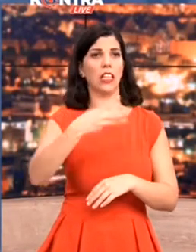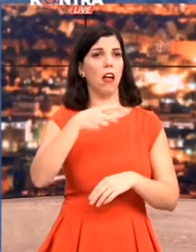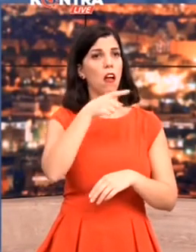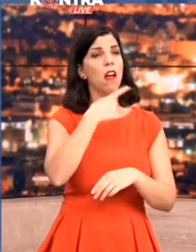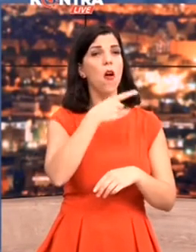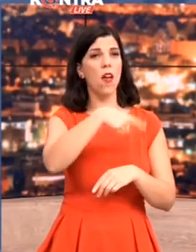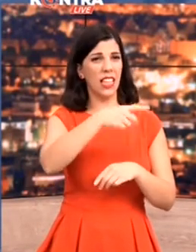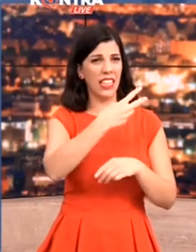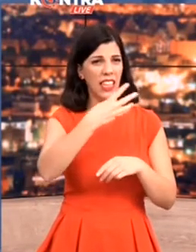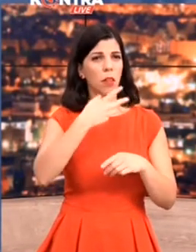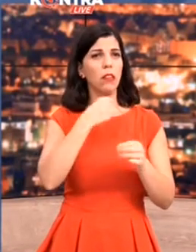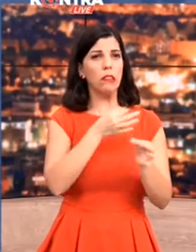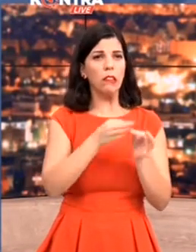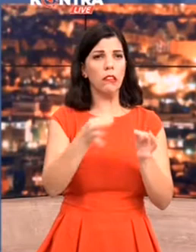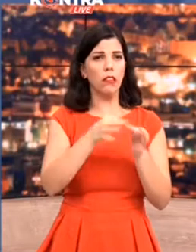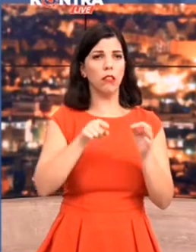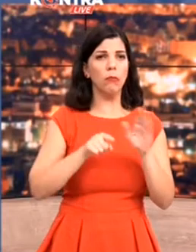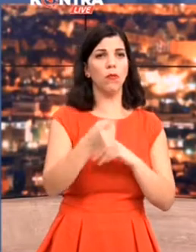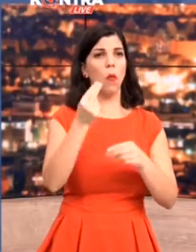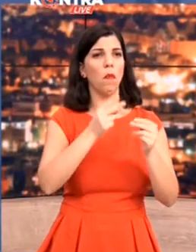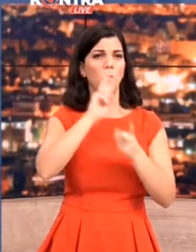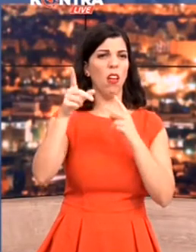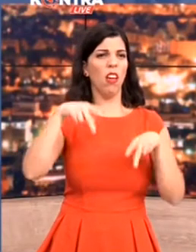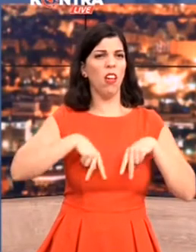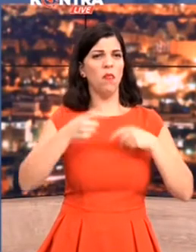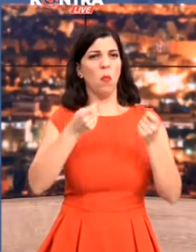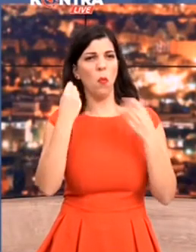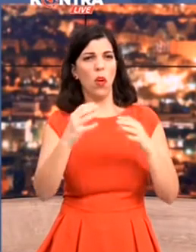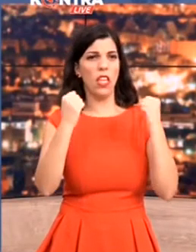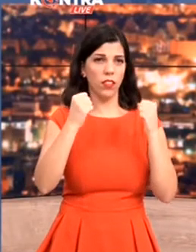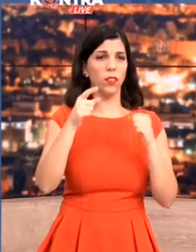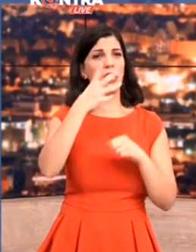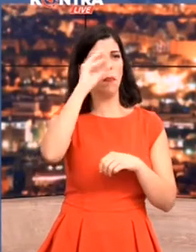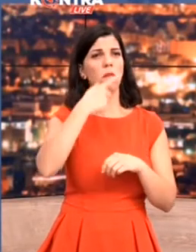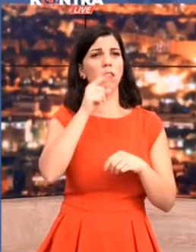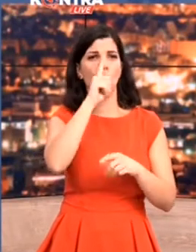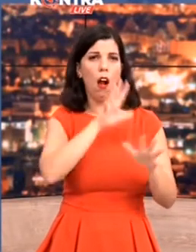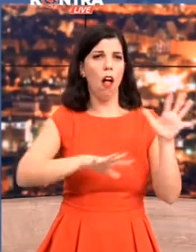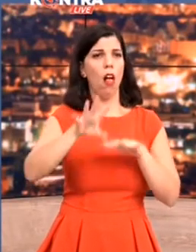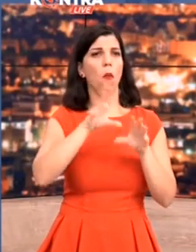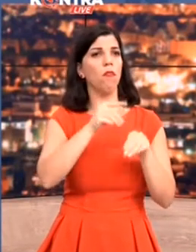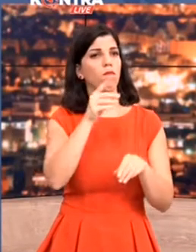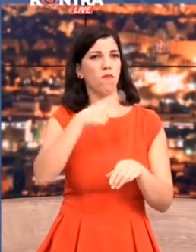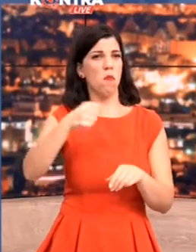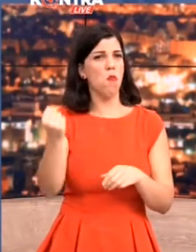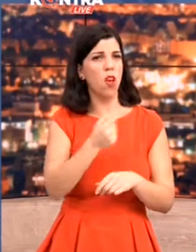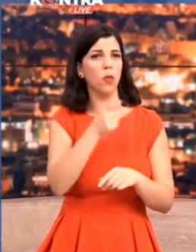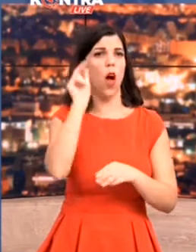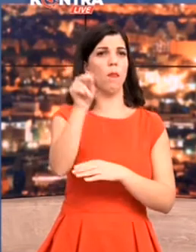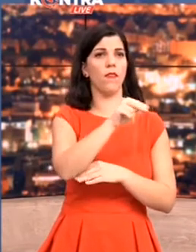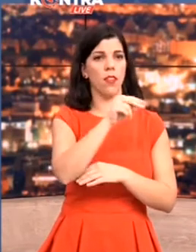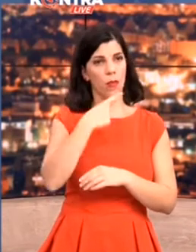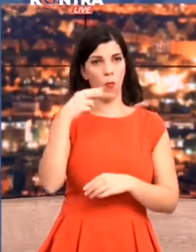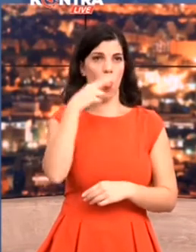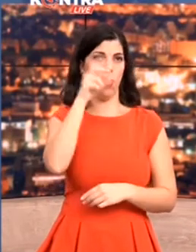οποίο χαρακτήρισε υγειονομικό και εθνικό σαμποτέρ. «Ο κύριος Τσίπρας είναι πλανώδιος μεταπράτης του ανθρώπινου πόνου», είπε ο Πρωθυπουργός.